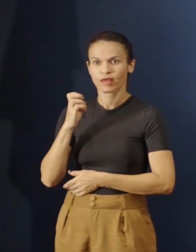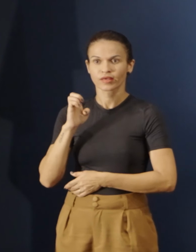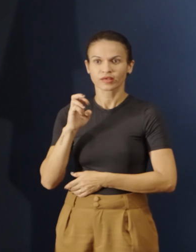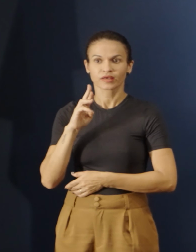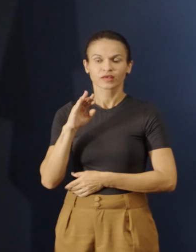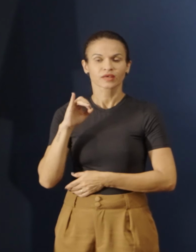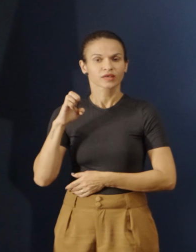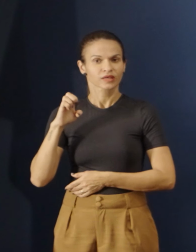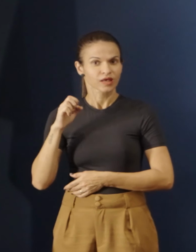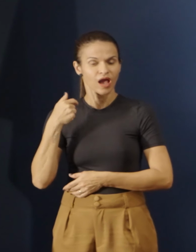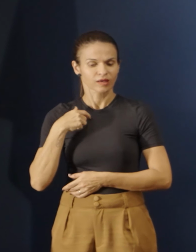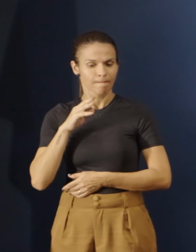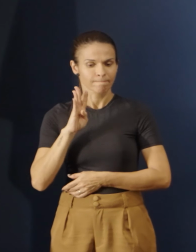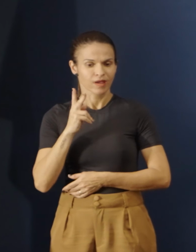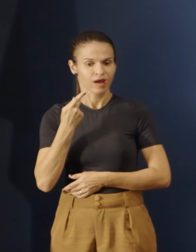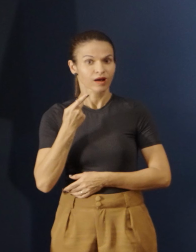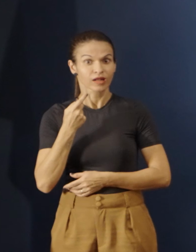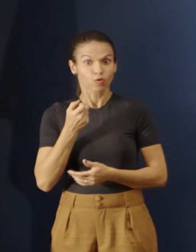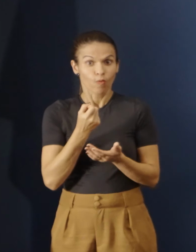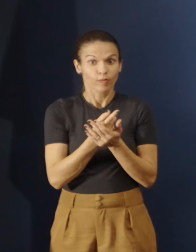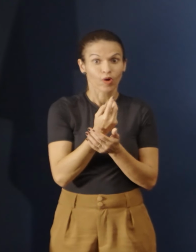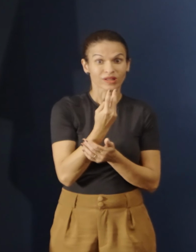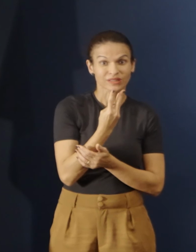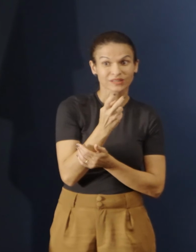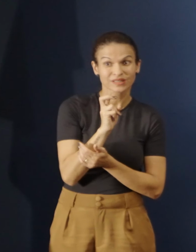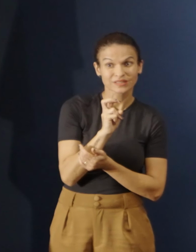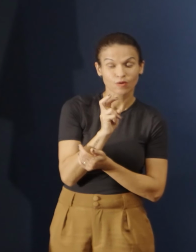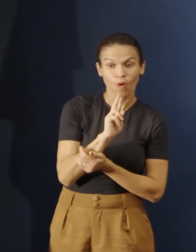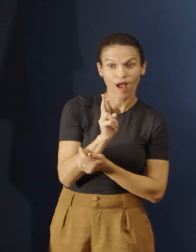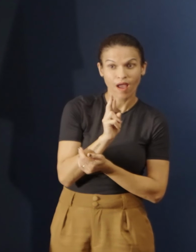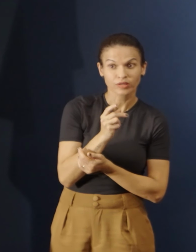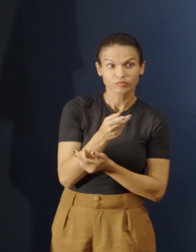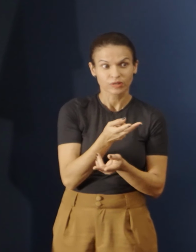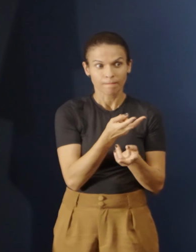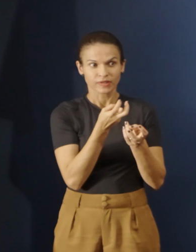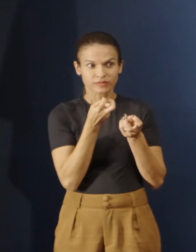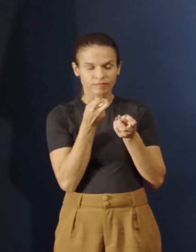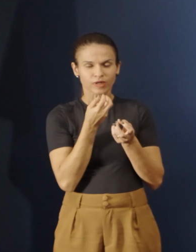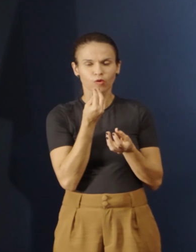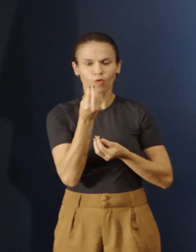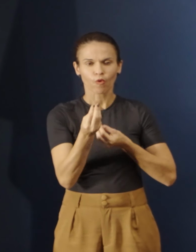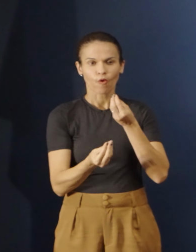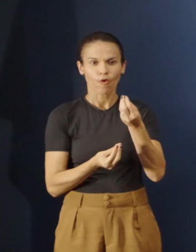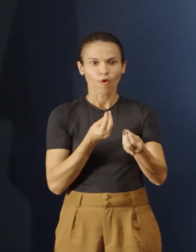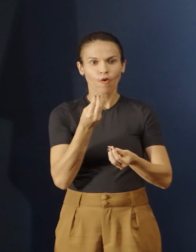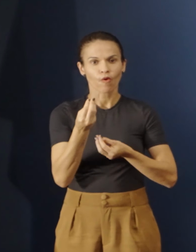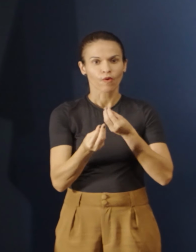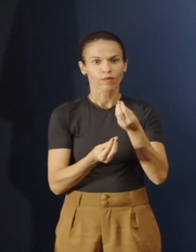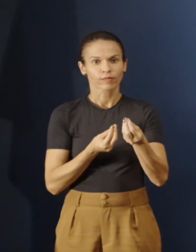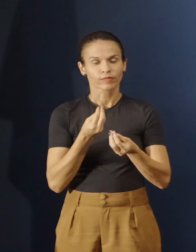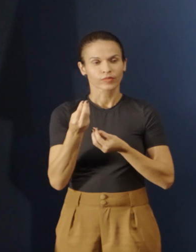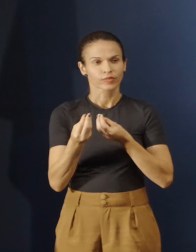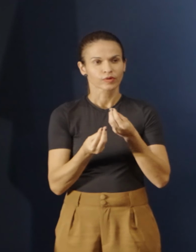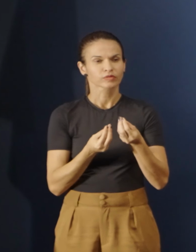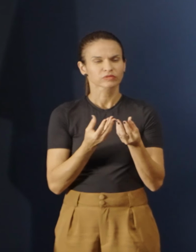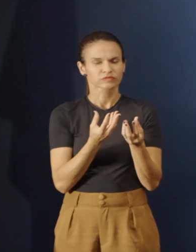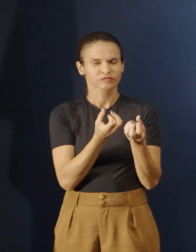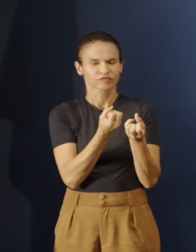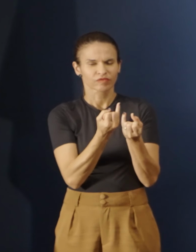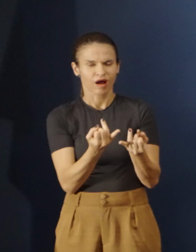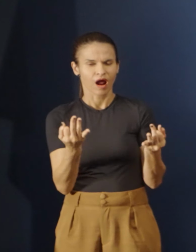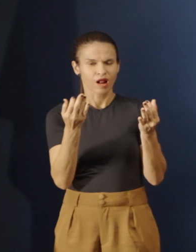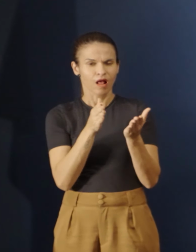BH. Então o sujeito compra isso a R$35. Ou seja, é só para vocês perceberem como que muita coisa está